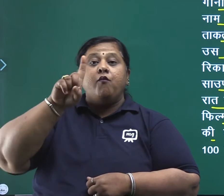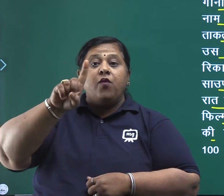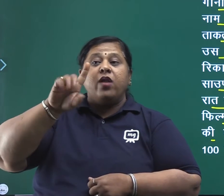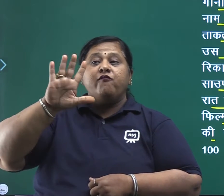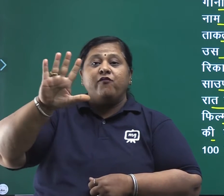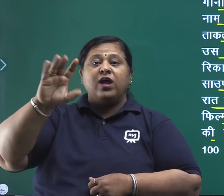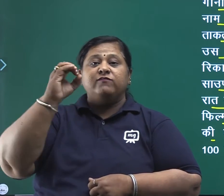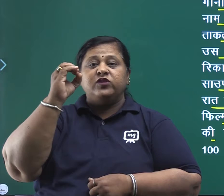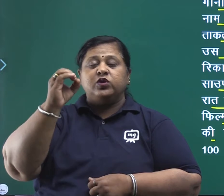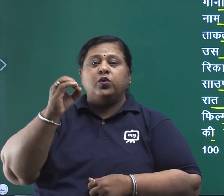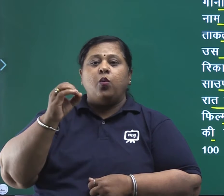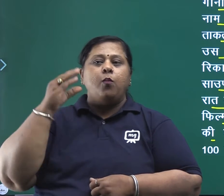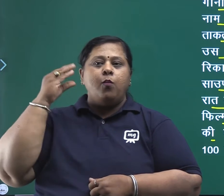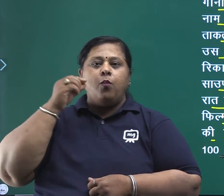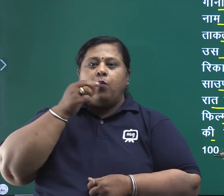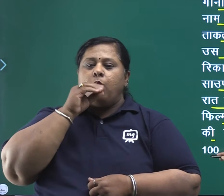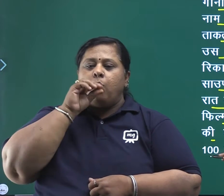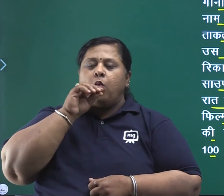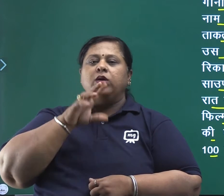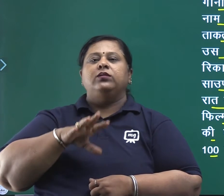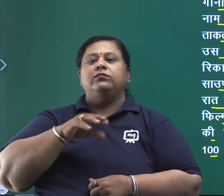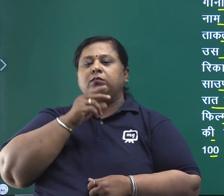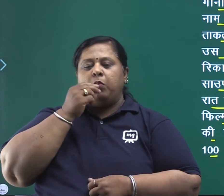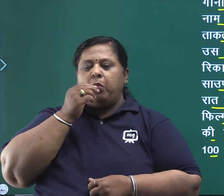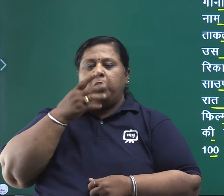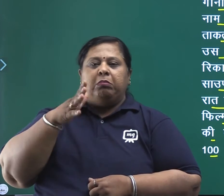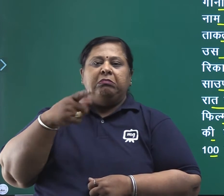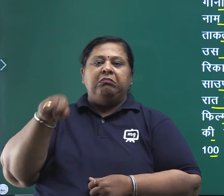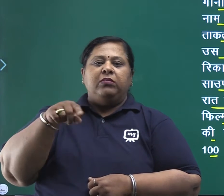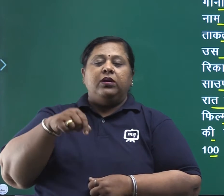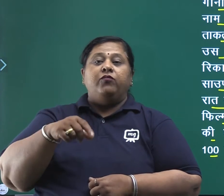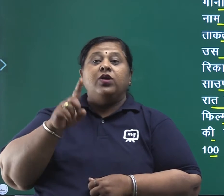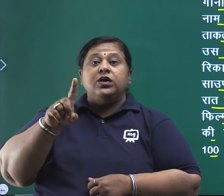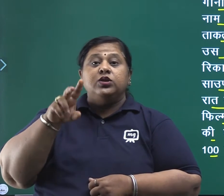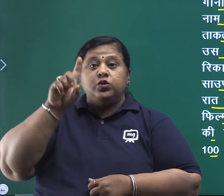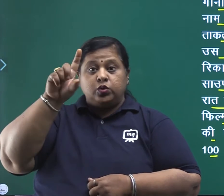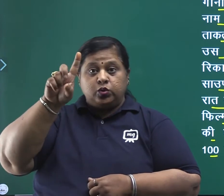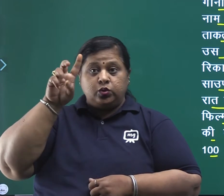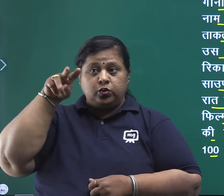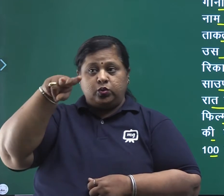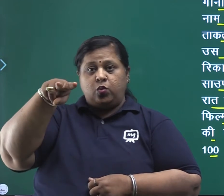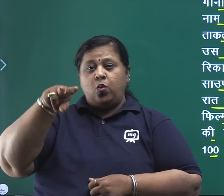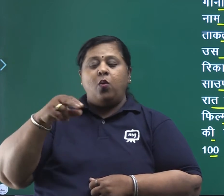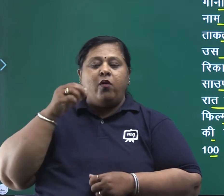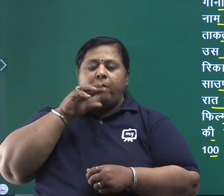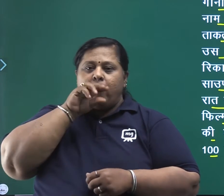150 मूक व 100 सवाक फिल्में बनाई।